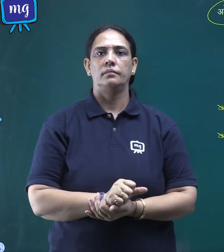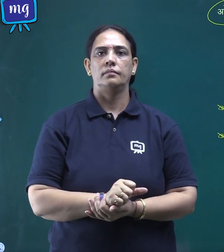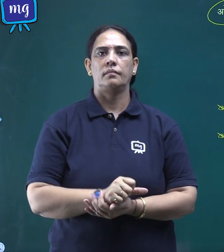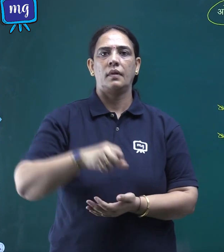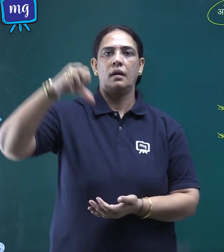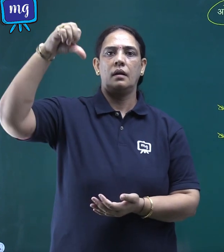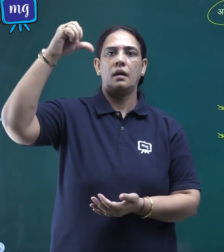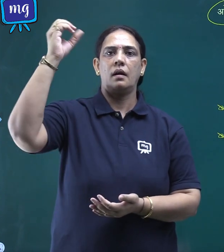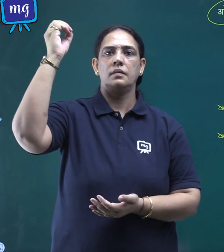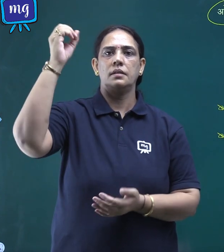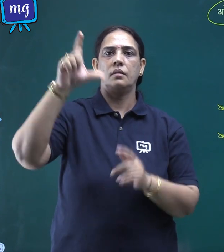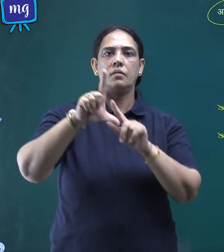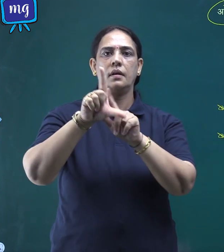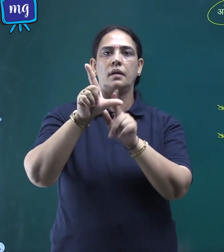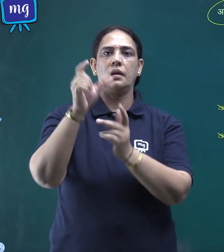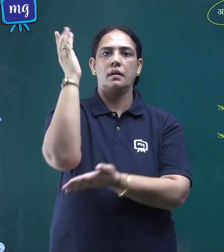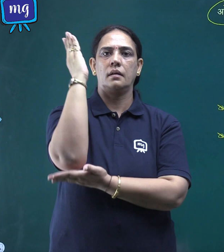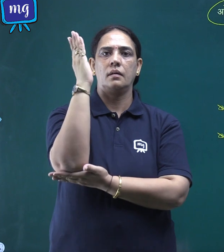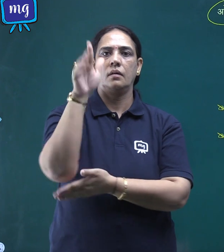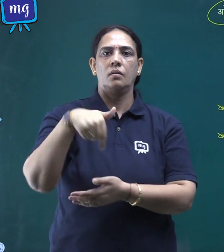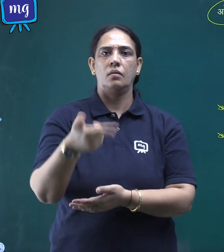समकोण हो तो